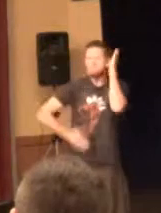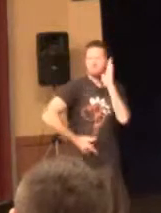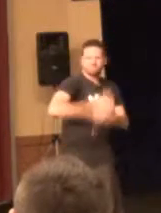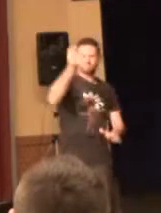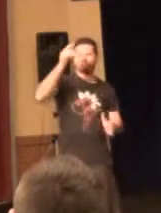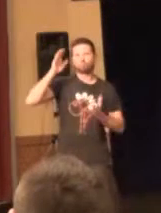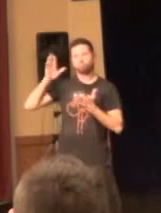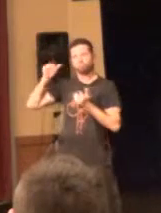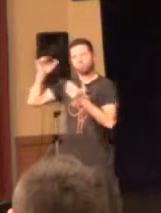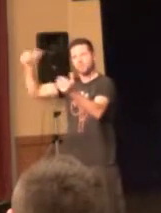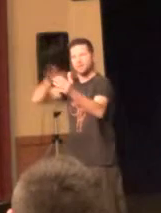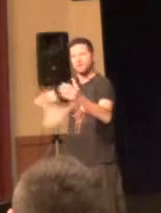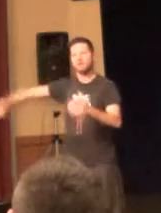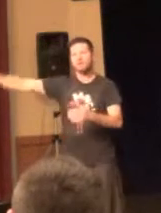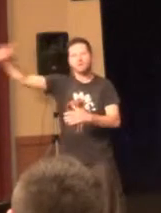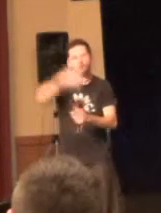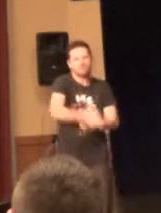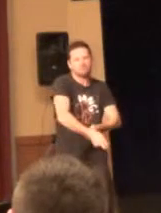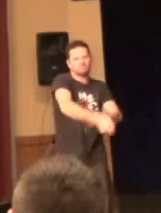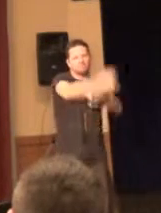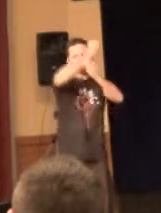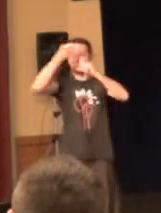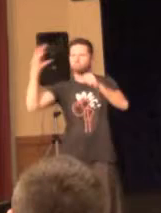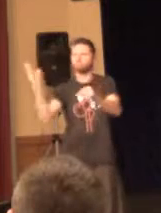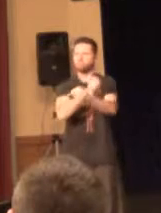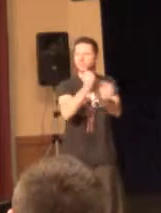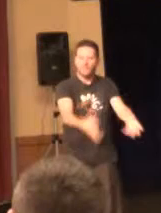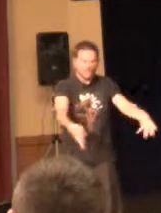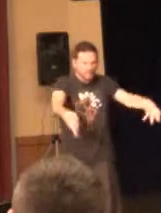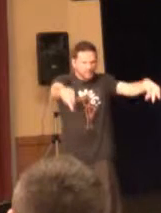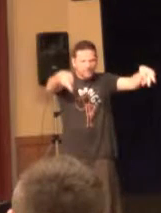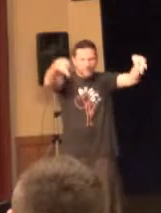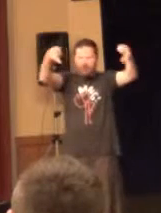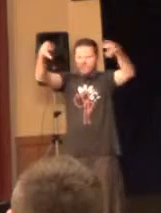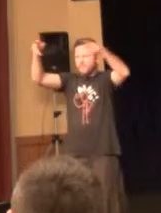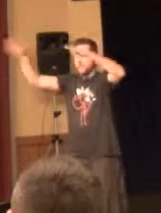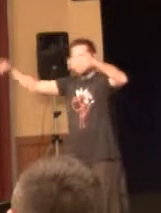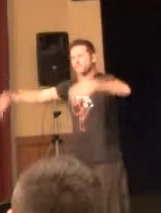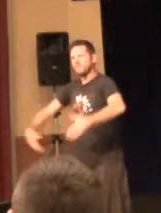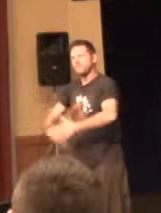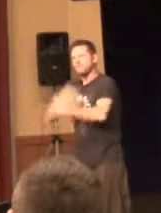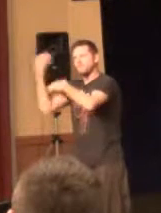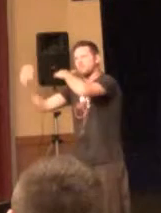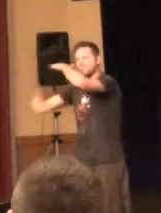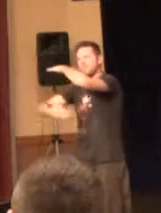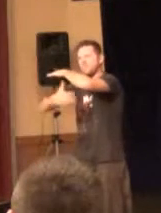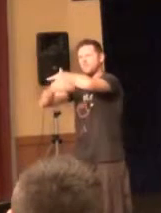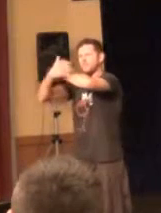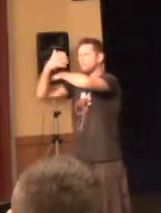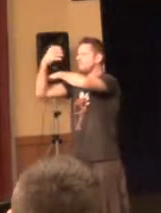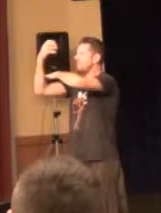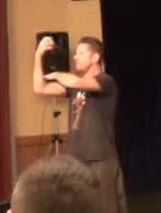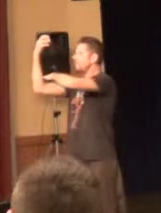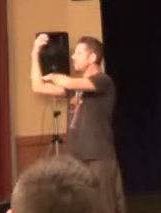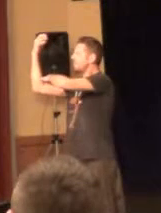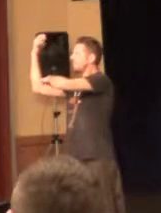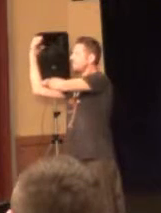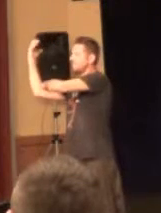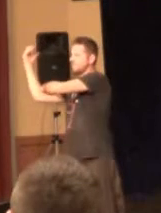J'espère que la pêche sera bonne. Une nouvelle journée commence. Une nouvelle